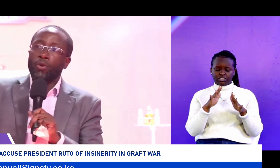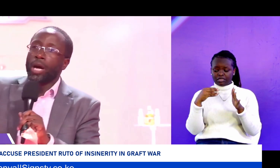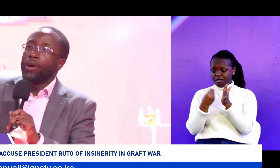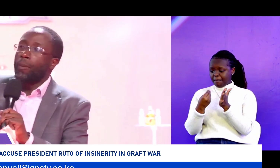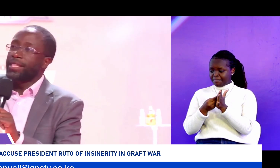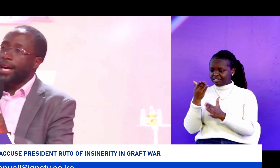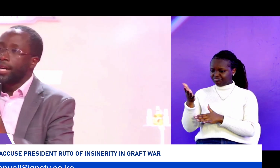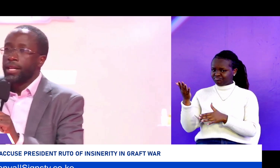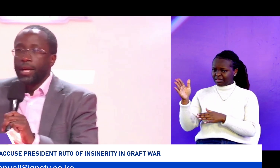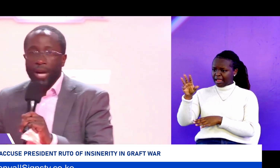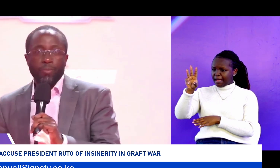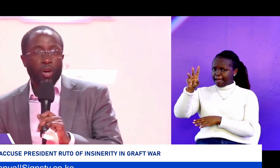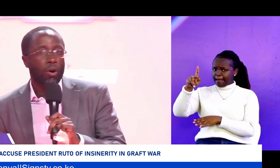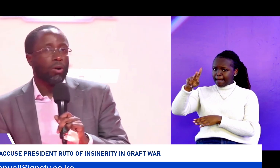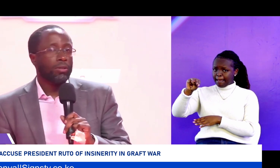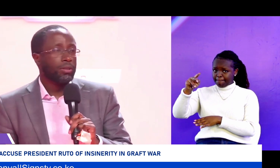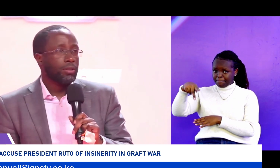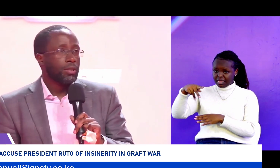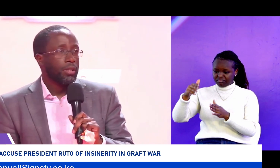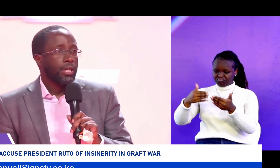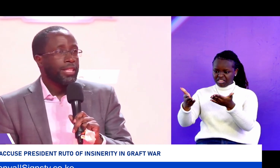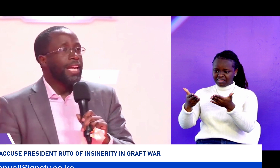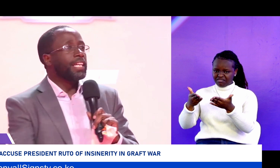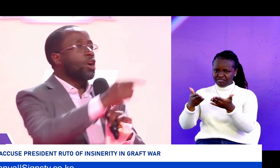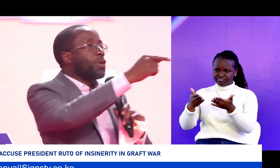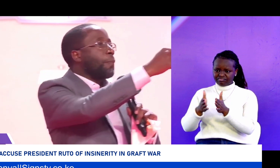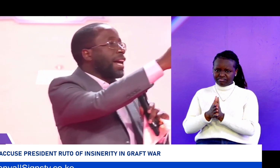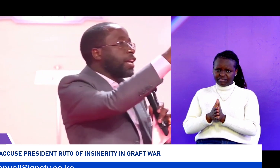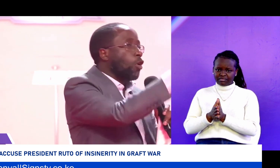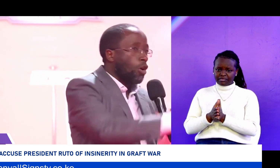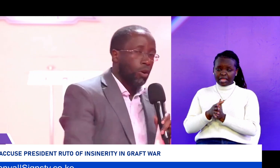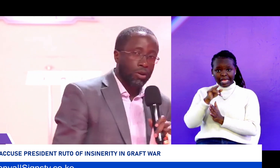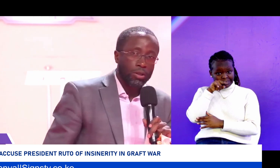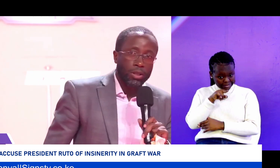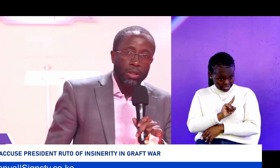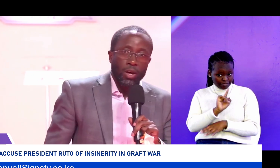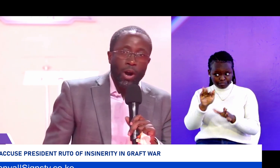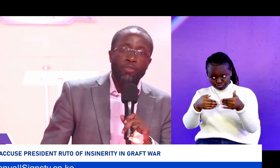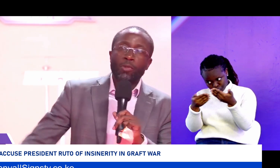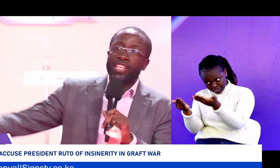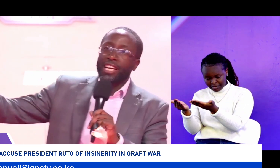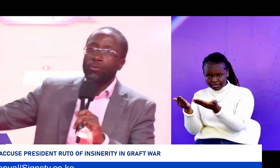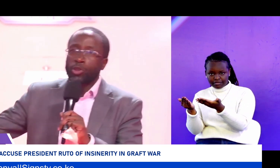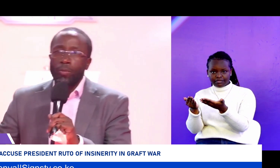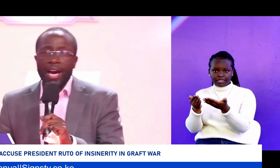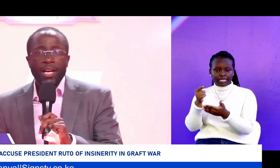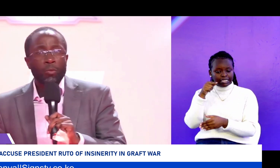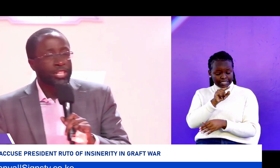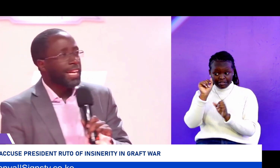wabunge mnawapatia bribes, hongo. Nyinyi ndio mnapeana hiyo hongo. Kwa hivyo mkishika mjumbe, mshike